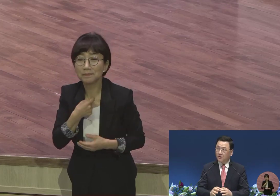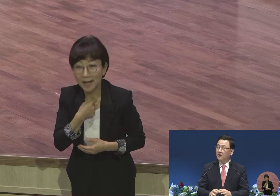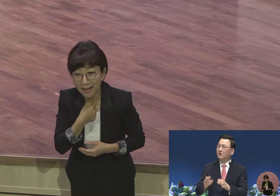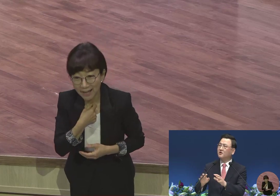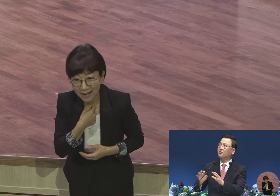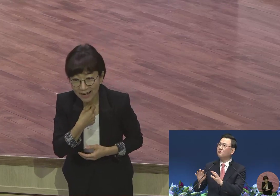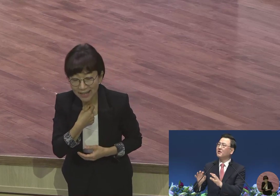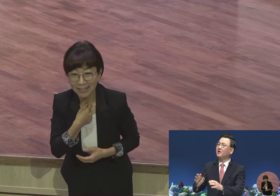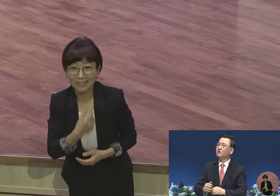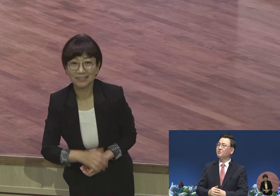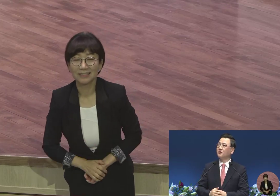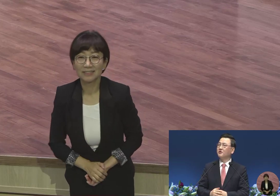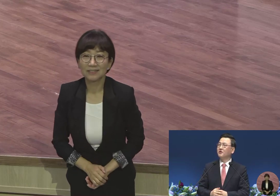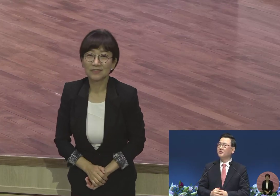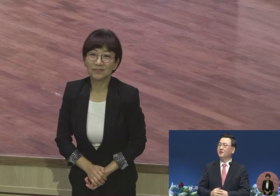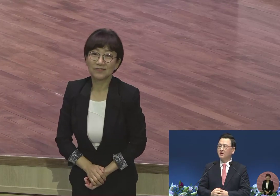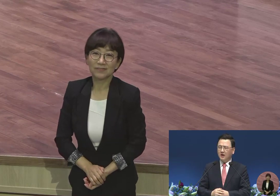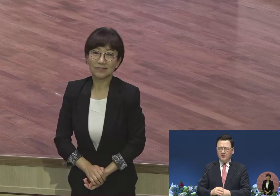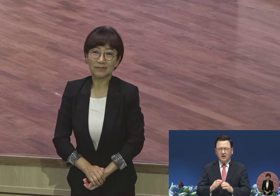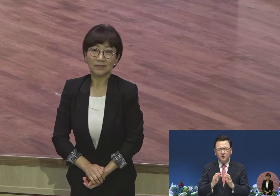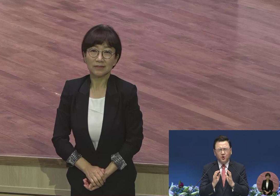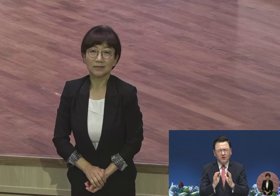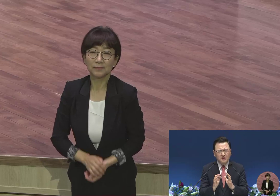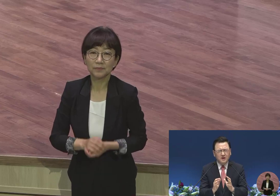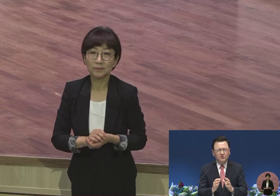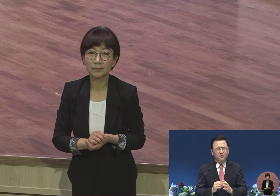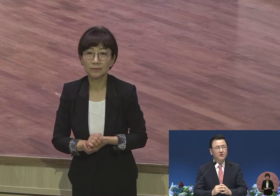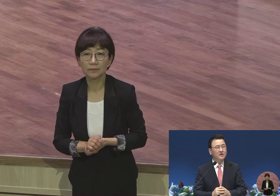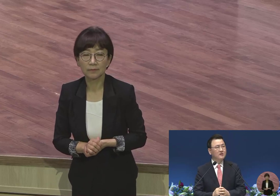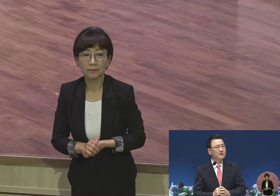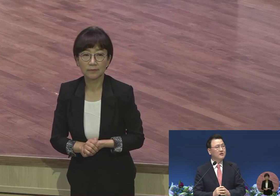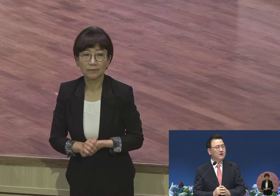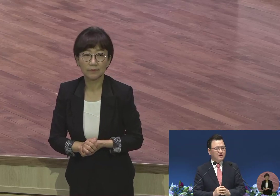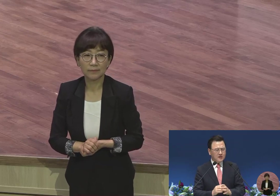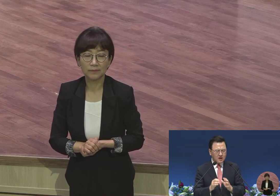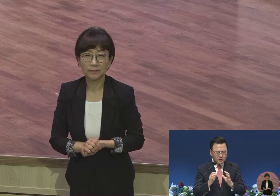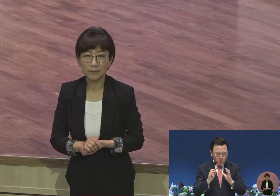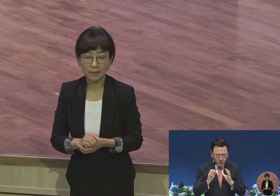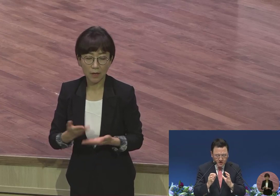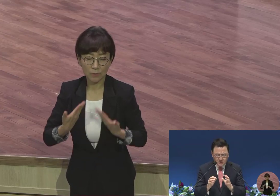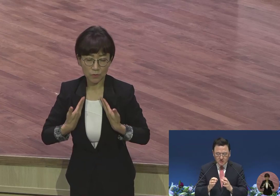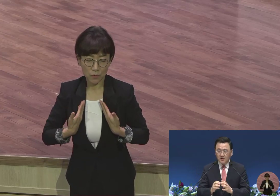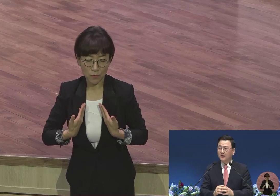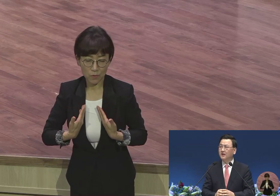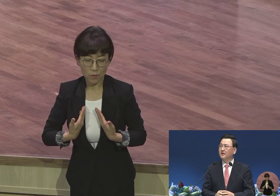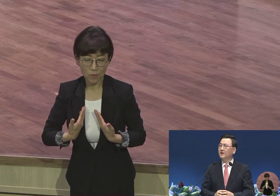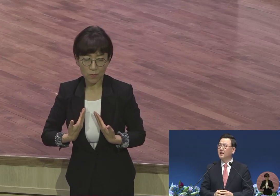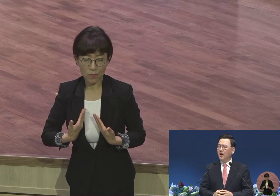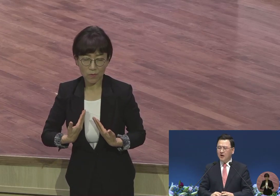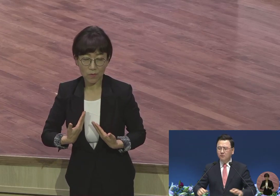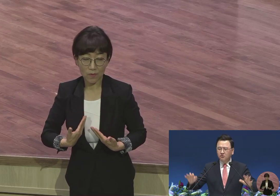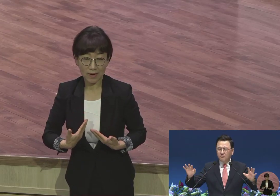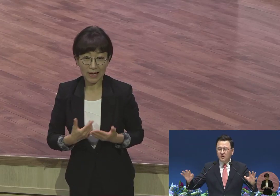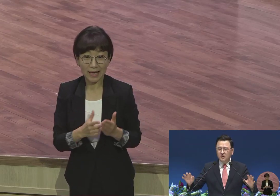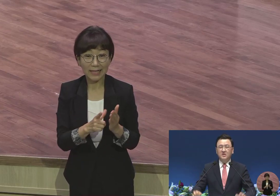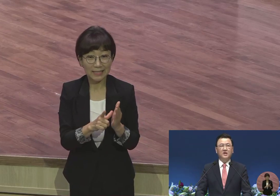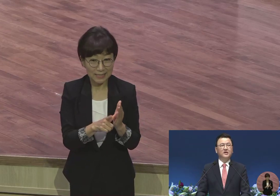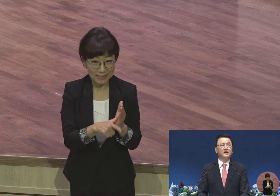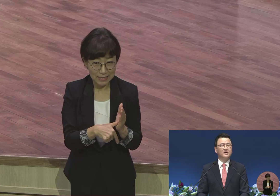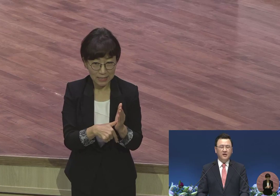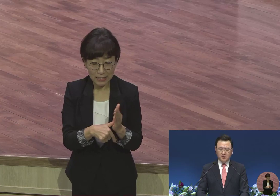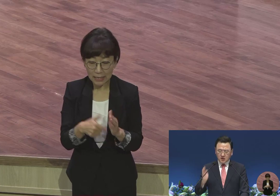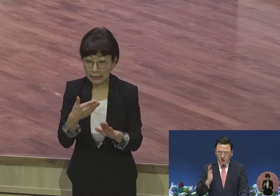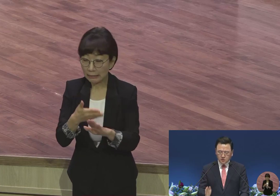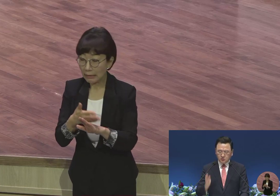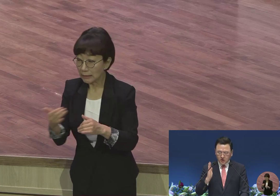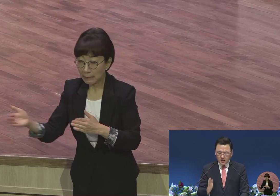만나고 싶어요. 1대1로 만나고 싶어요. 가장 조용한 장소에, 가장 조용한 시간에, 아무도 없는 그